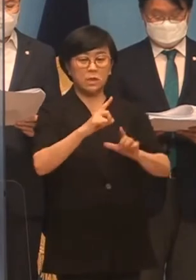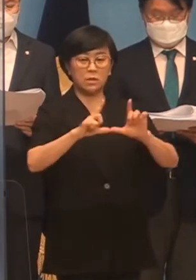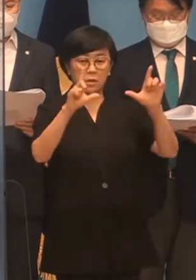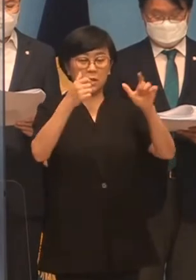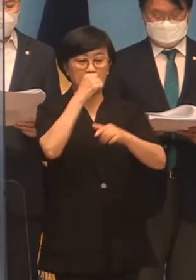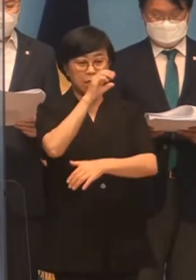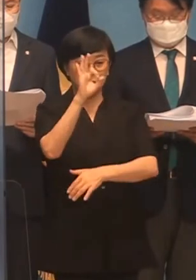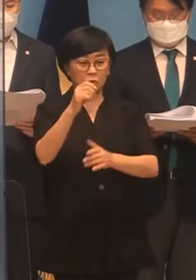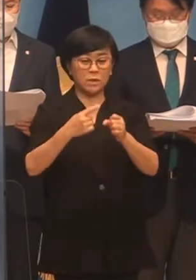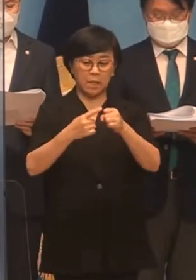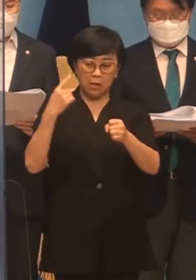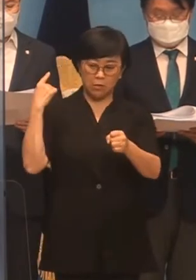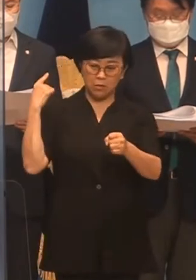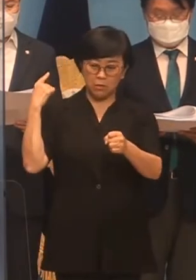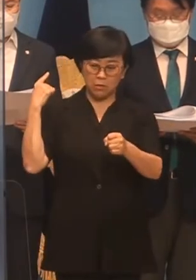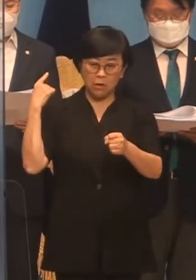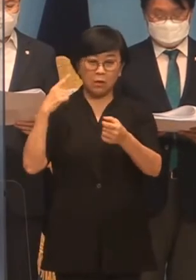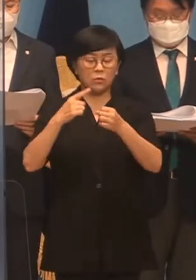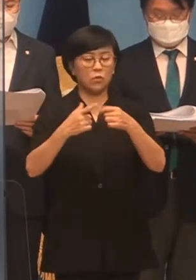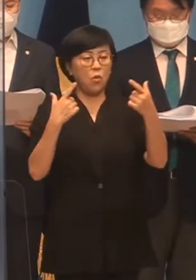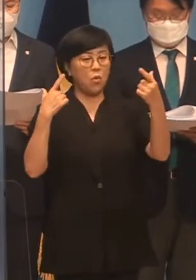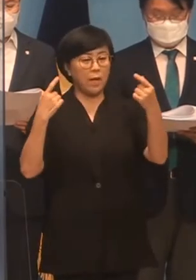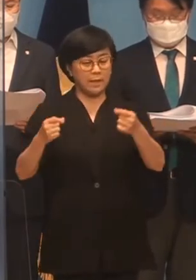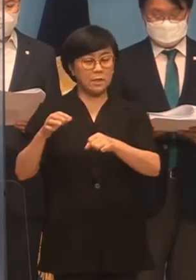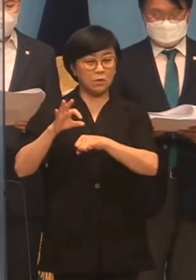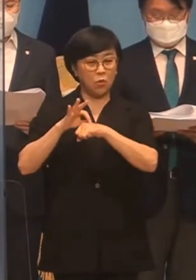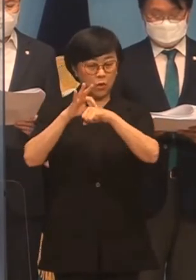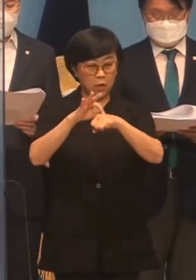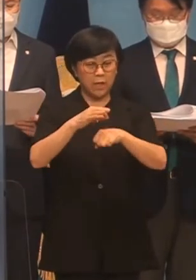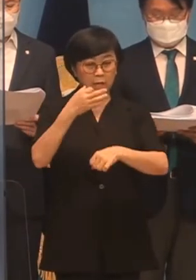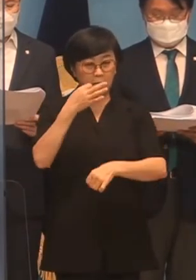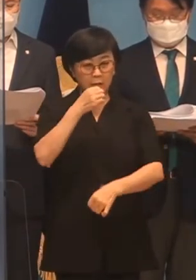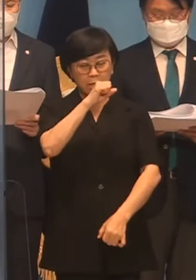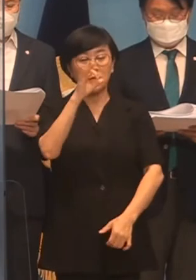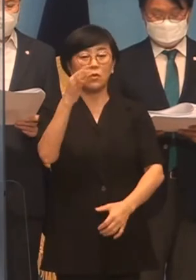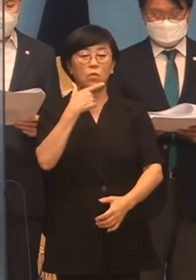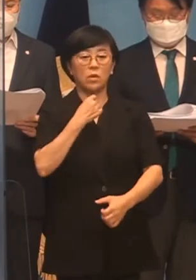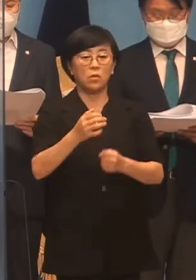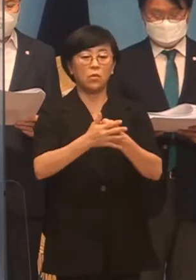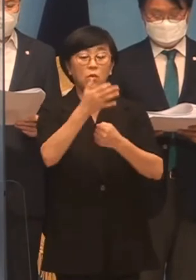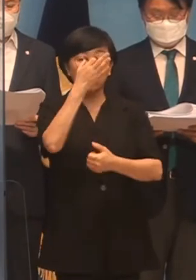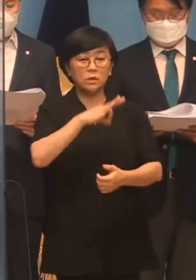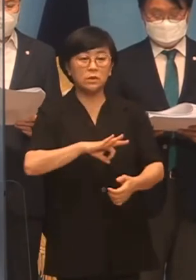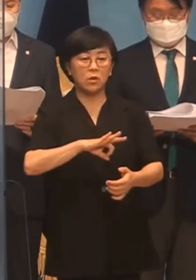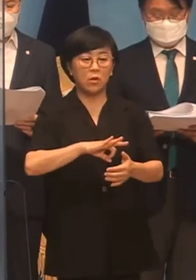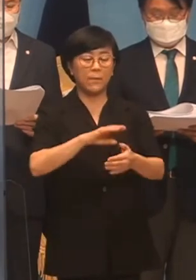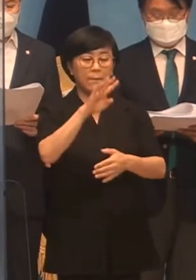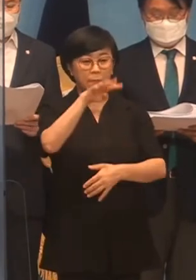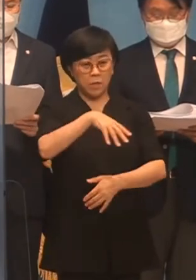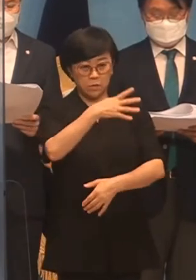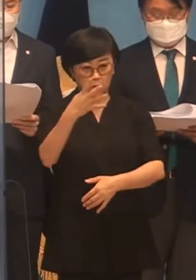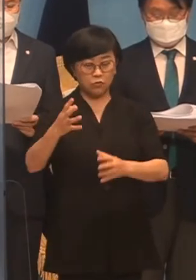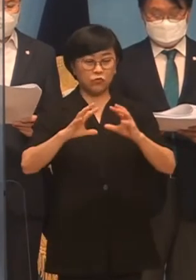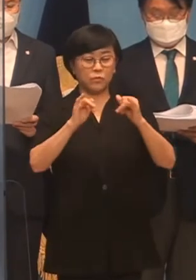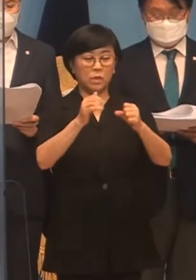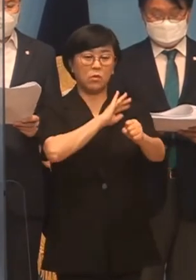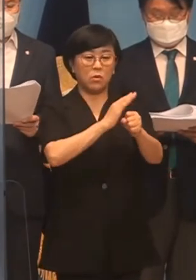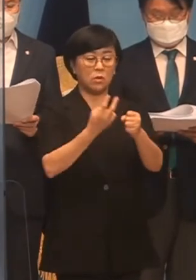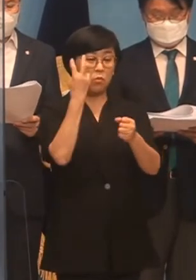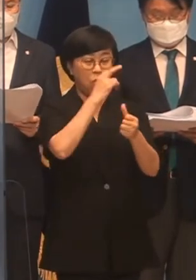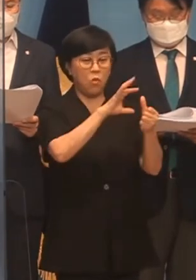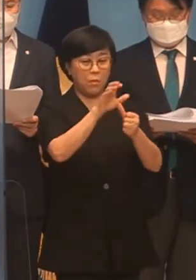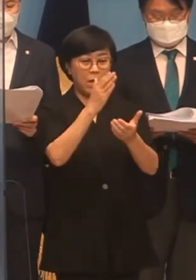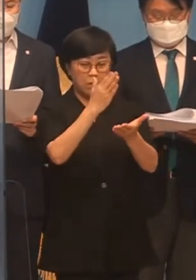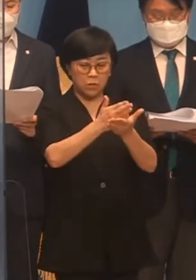또한 전년도인 2021년과 동일한 수준으로 요구하며 예산의 효율적 편성과 국민 권익 보호